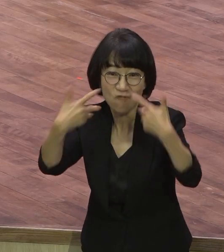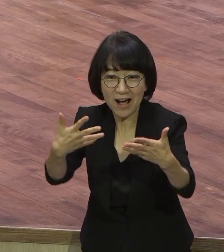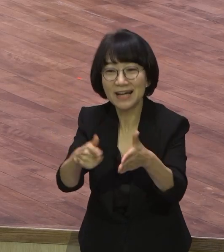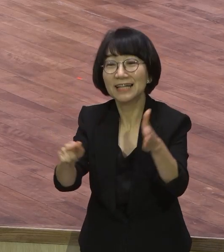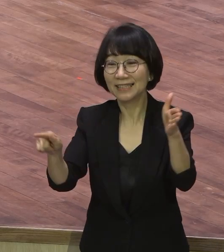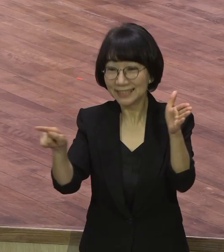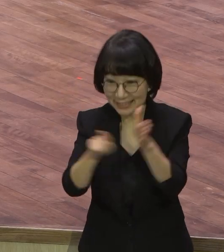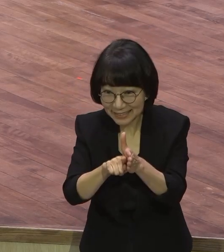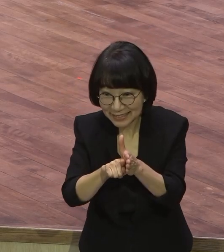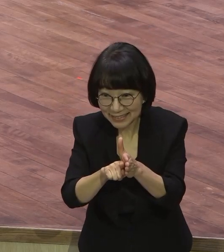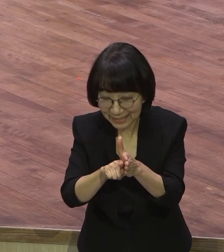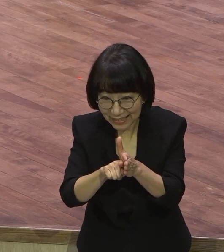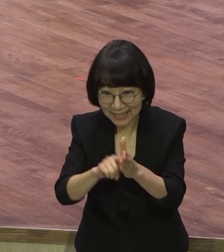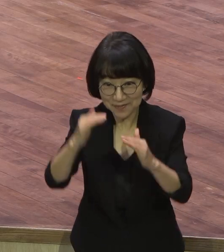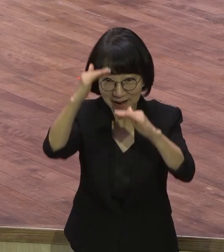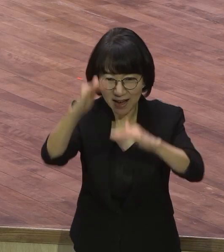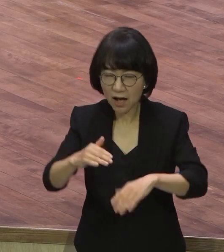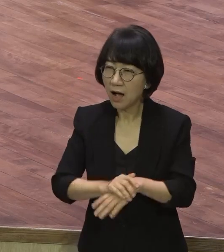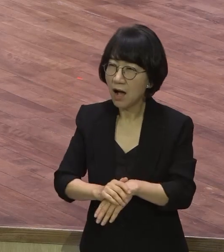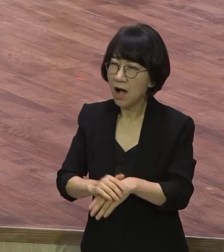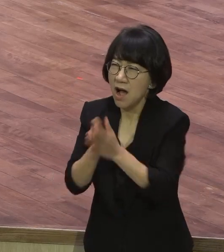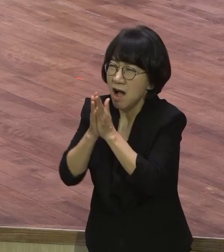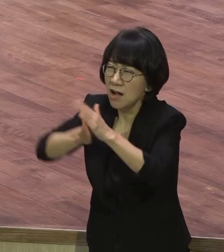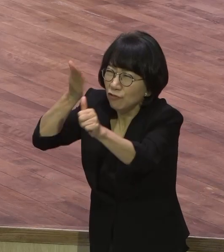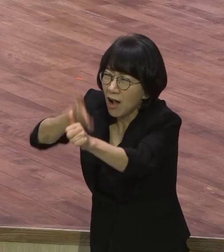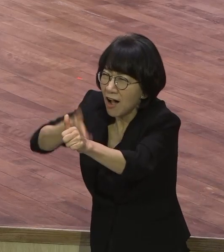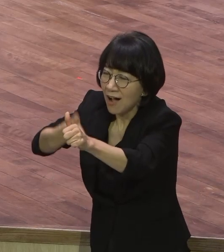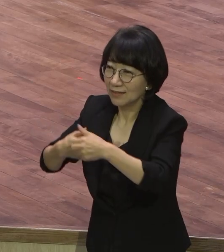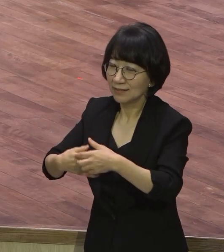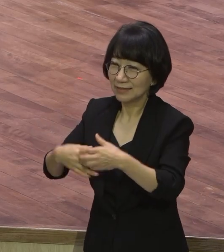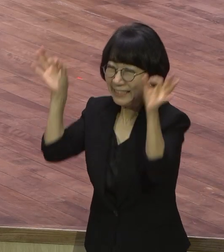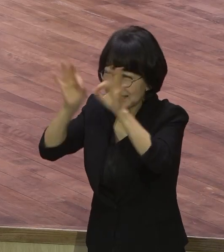그 내용이 뭡니까? 구하로 찾아라 두드리라.